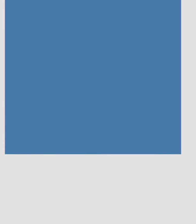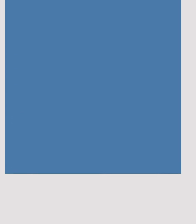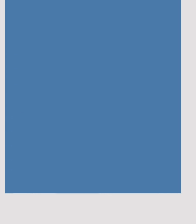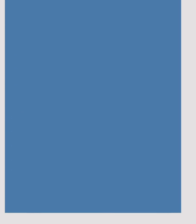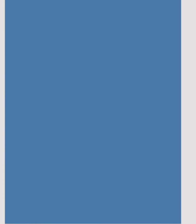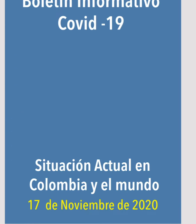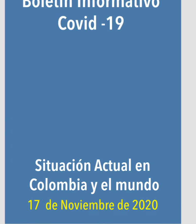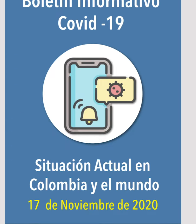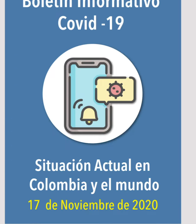de casos confirmados.